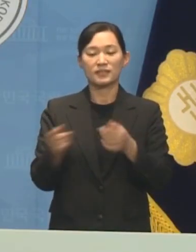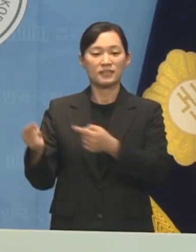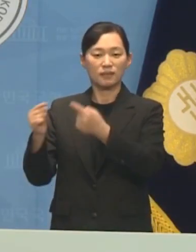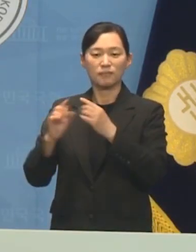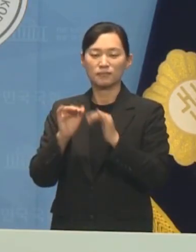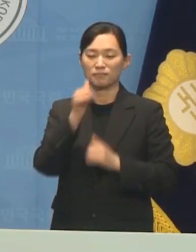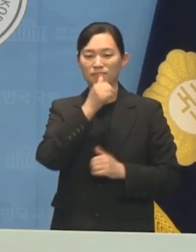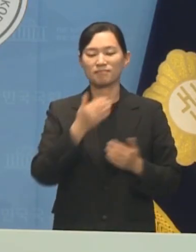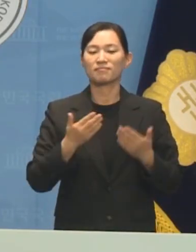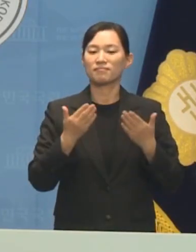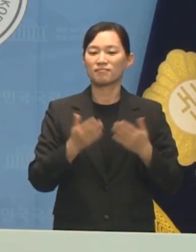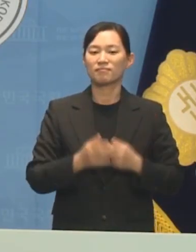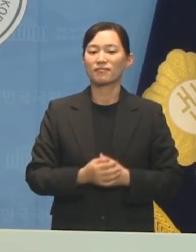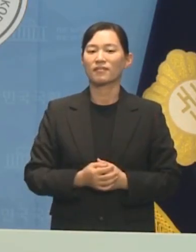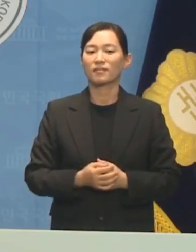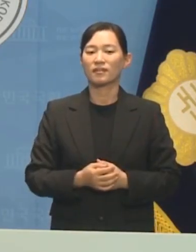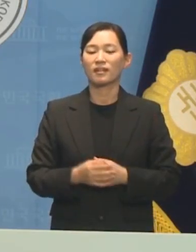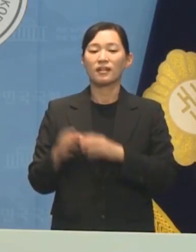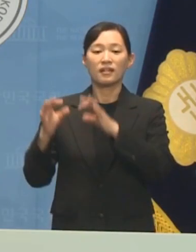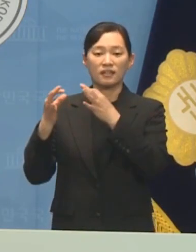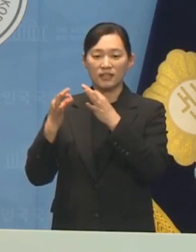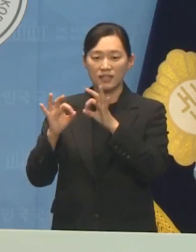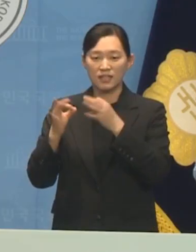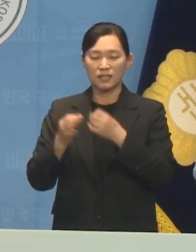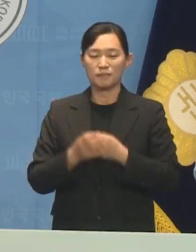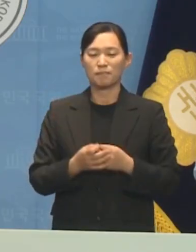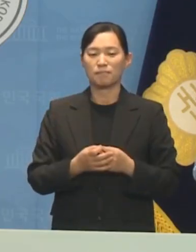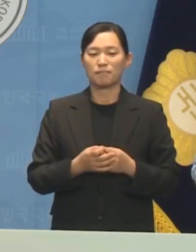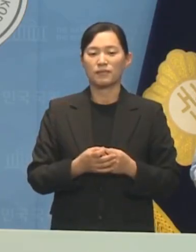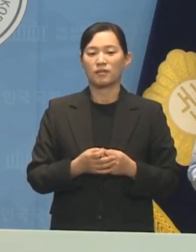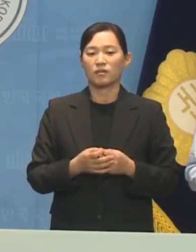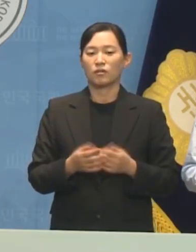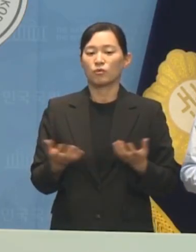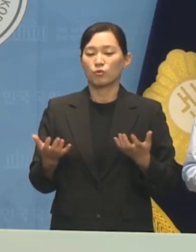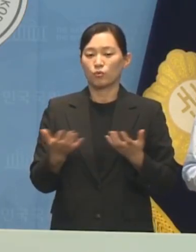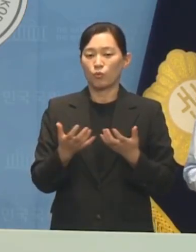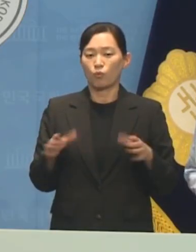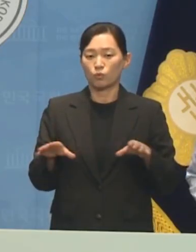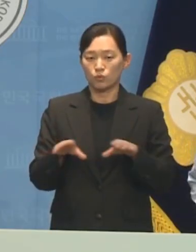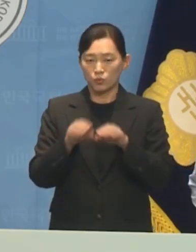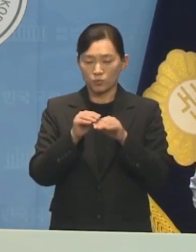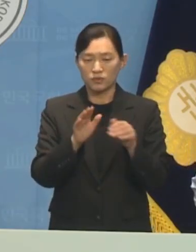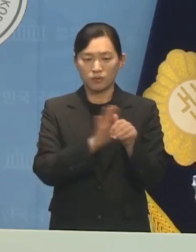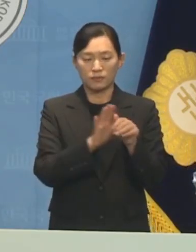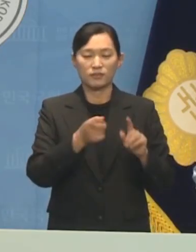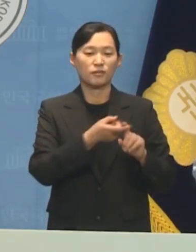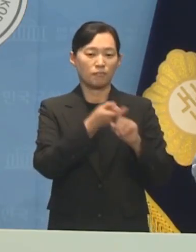소개해 드리겠습니다. 김강창 민주노총 서비스연맹 위원장님 참석하셨습니다.